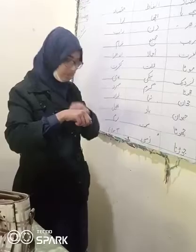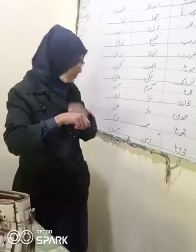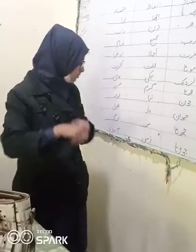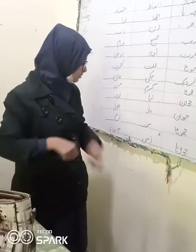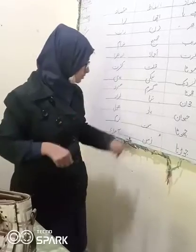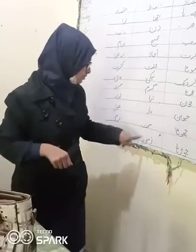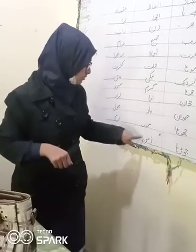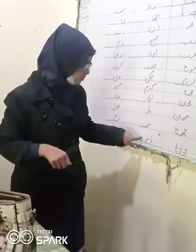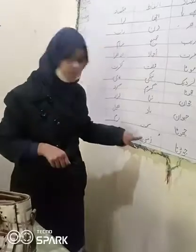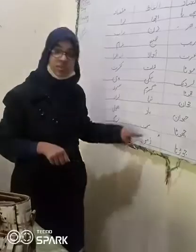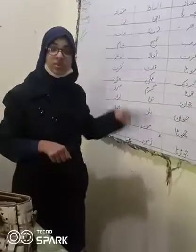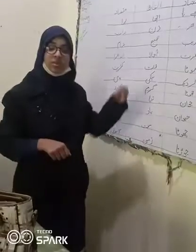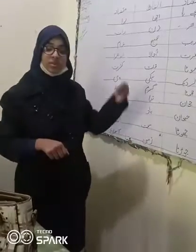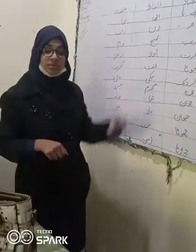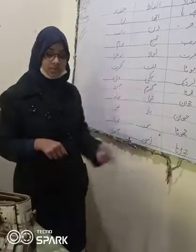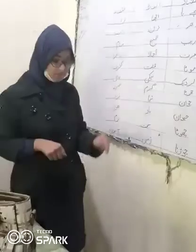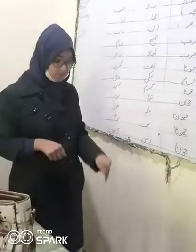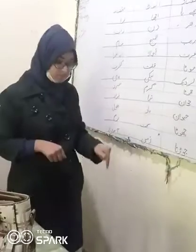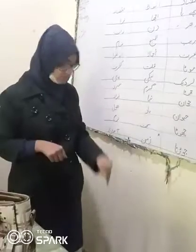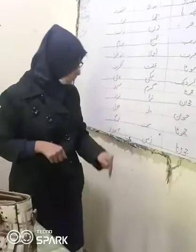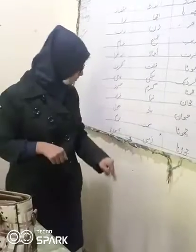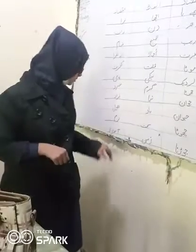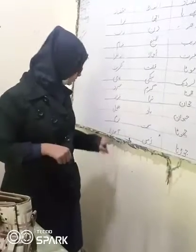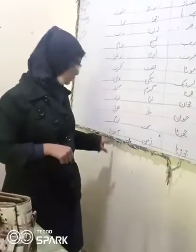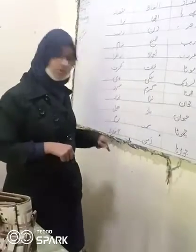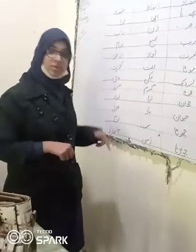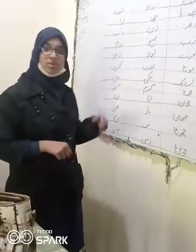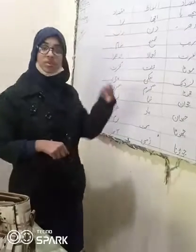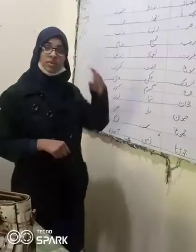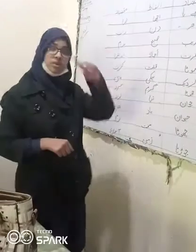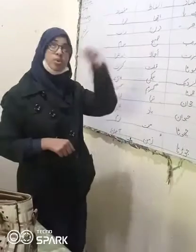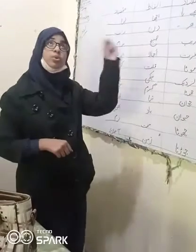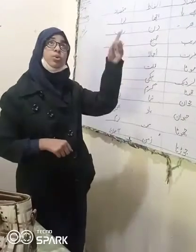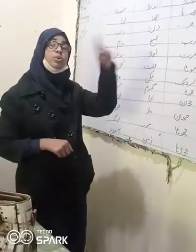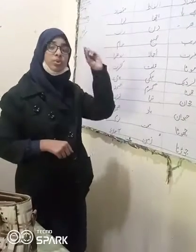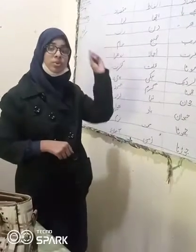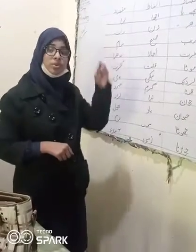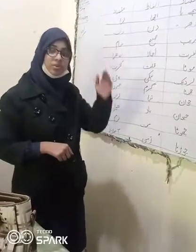ज़मीन आसमान।